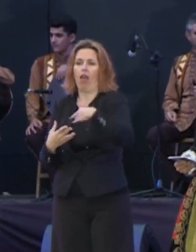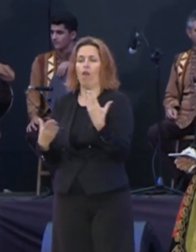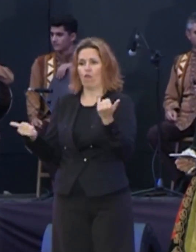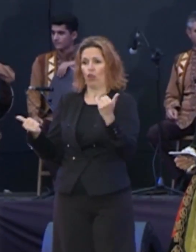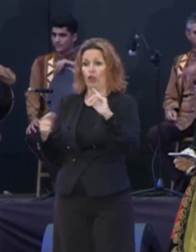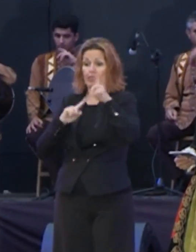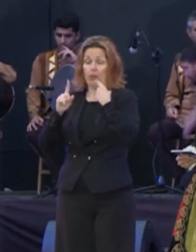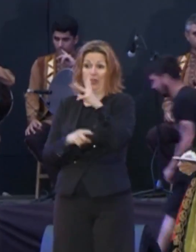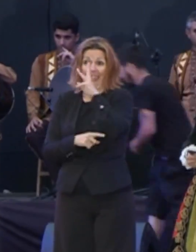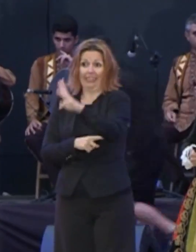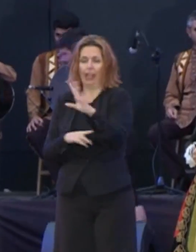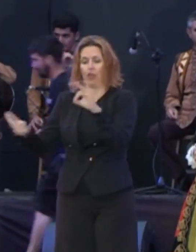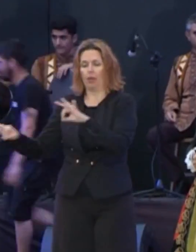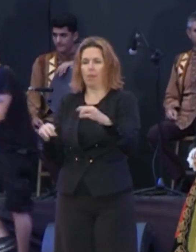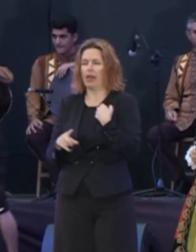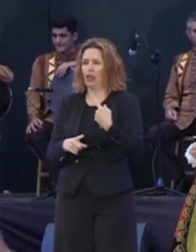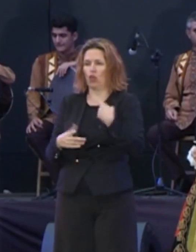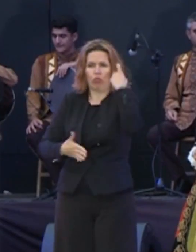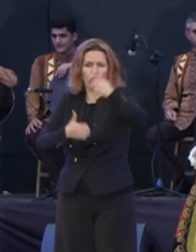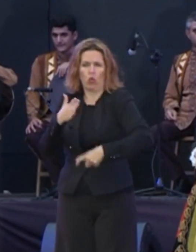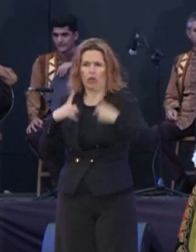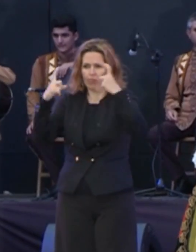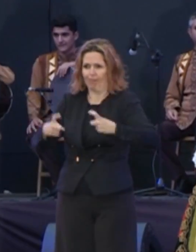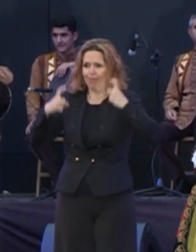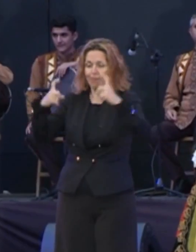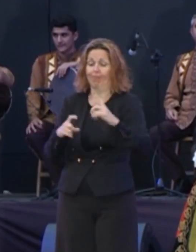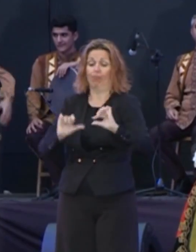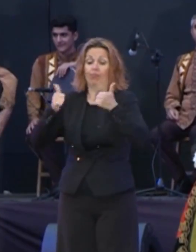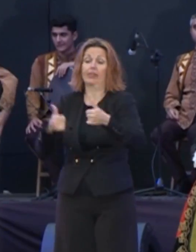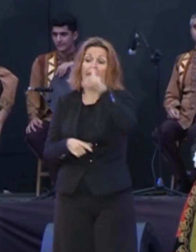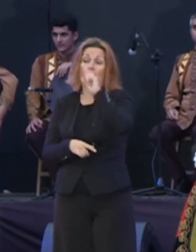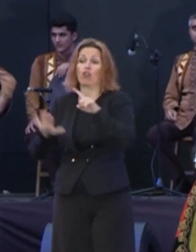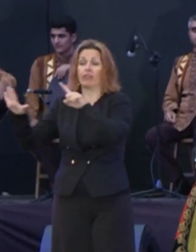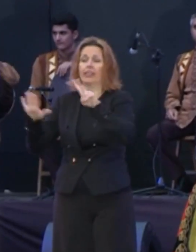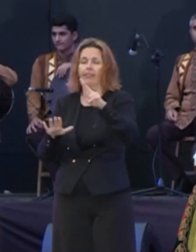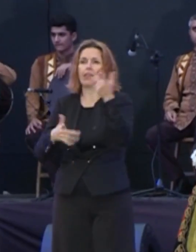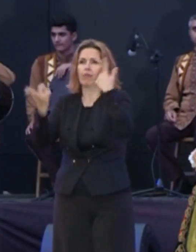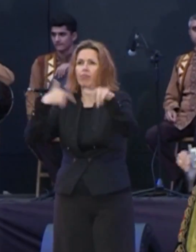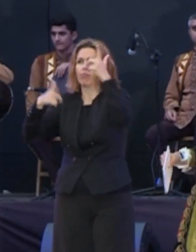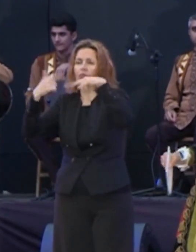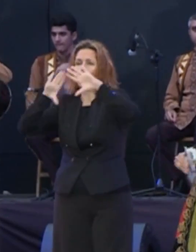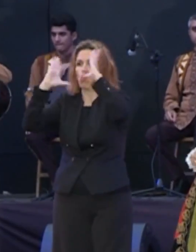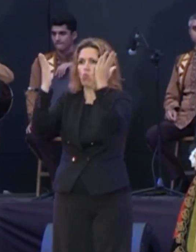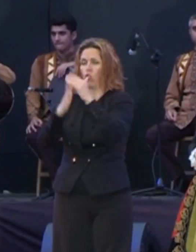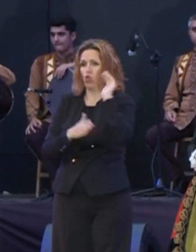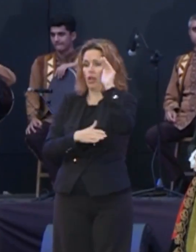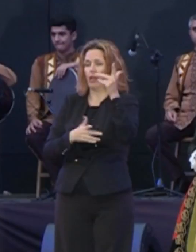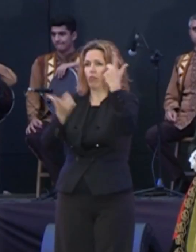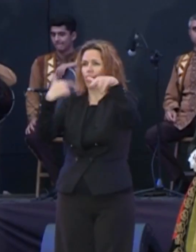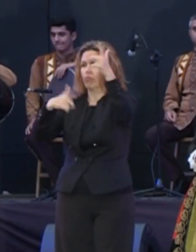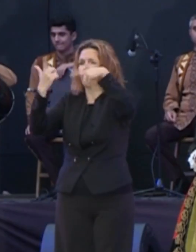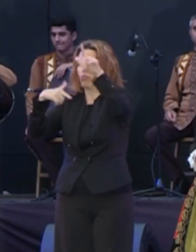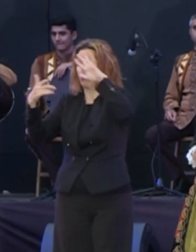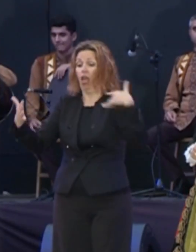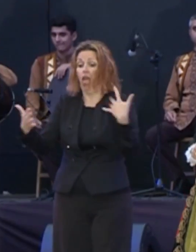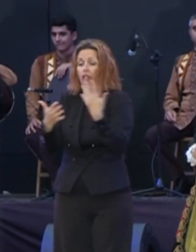de 3 años de preparación intensiva, comenzaron ya en el 67 a viajar al extranjero y desde entonces no han cesado de recorrer